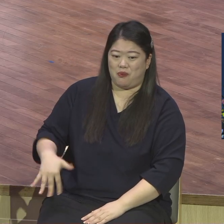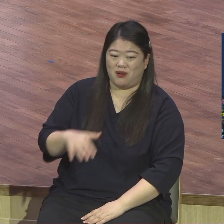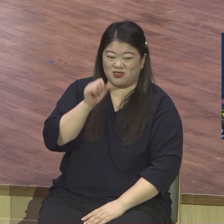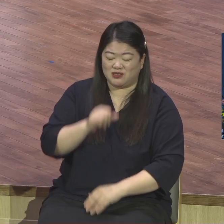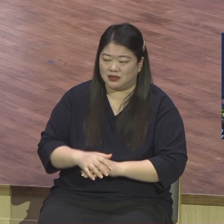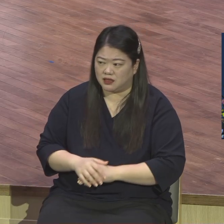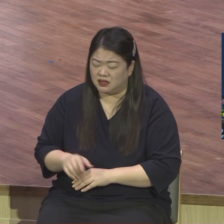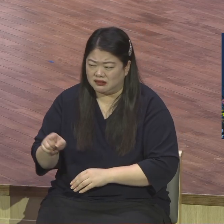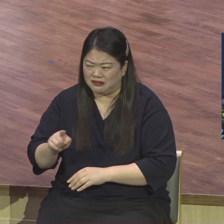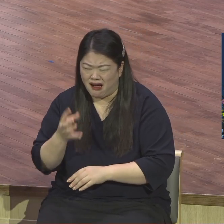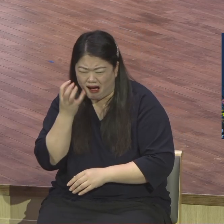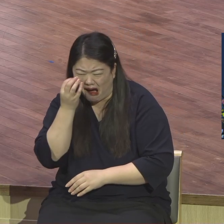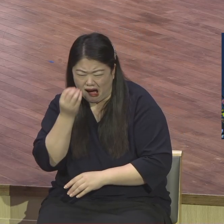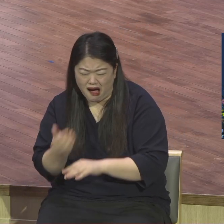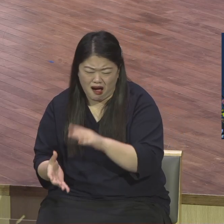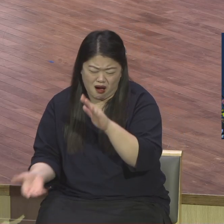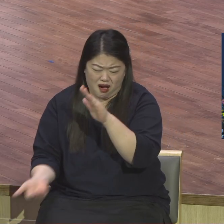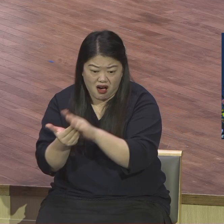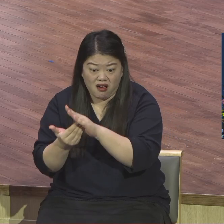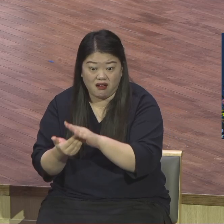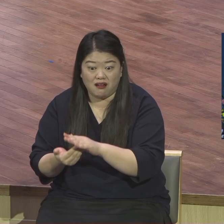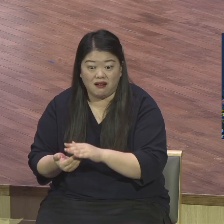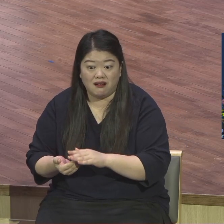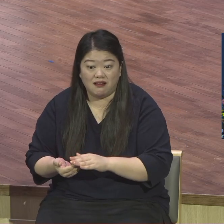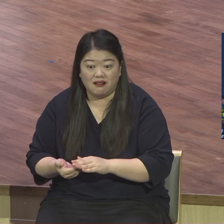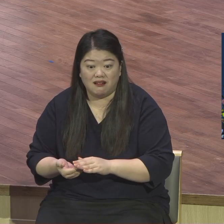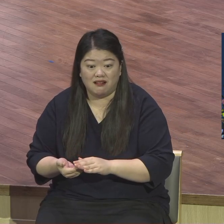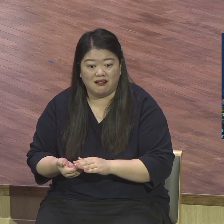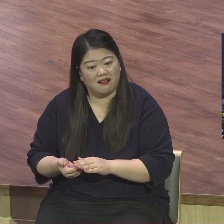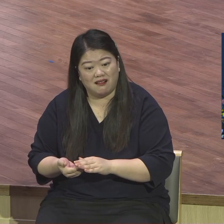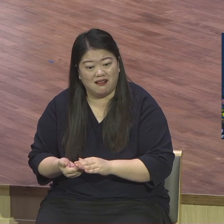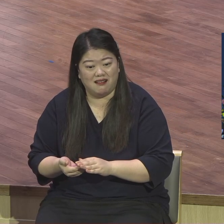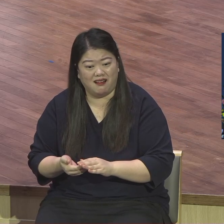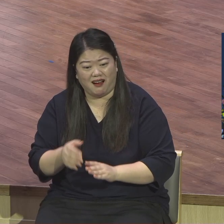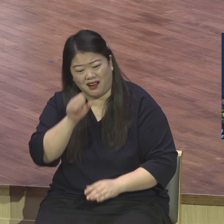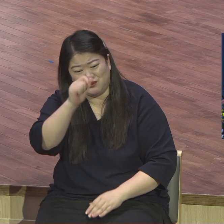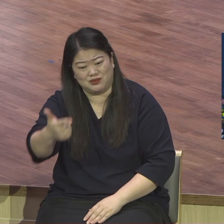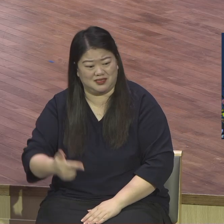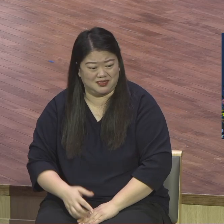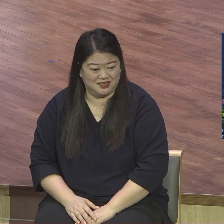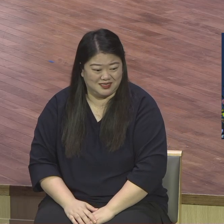되시기 바랍니다. 그런 소리를 저는 너무 많이 들었어 평소도.